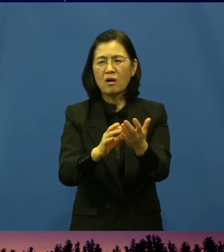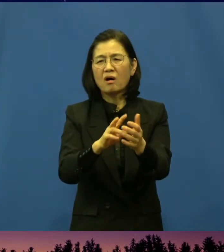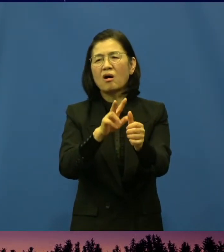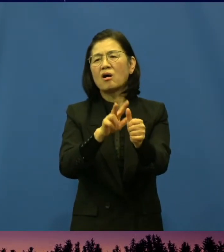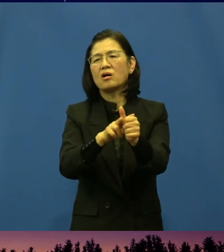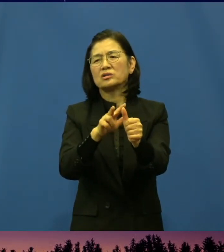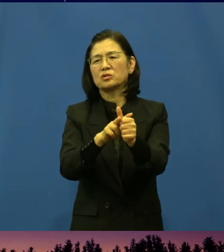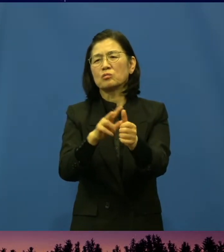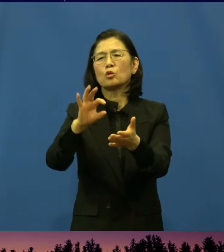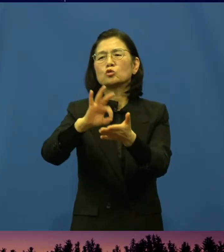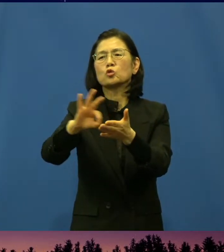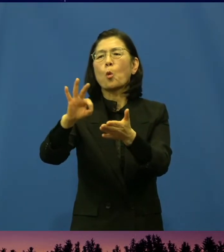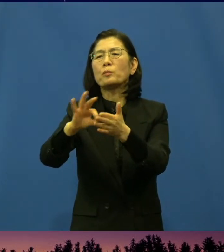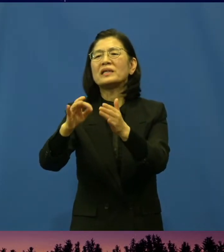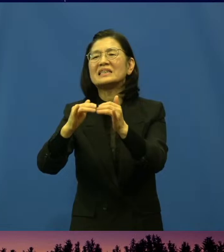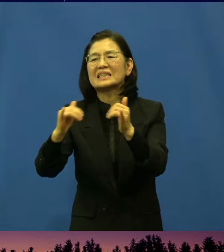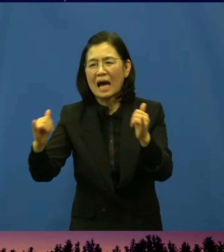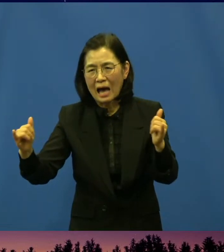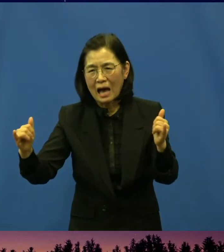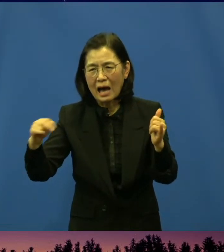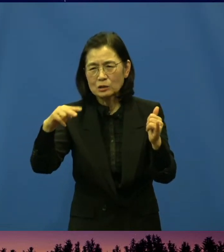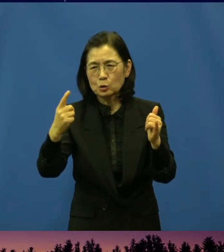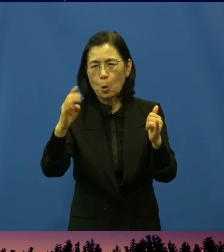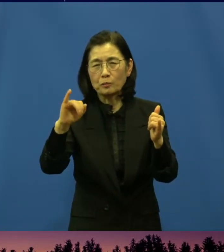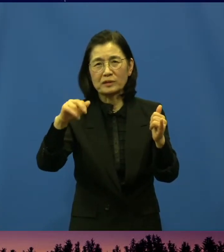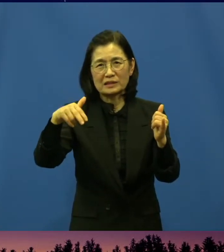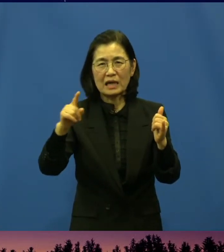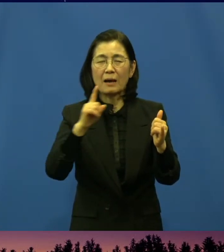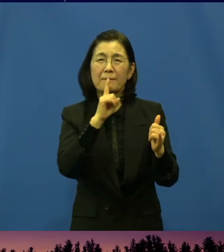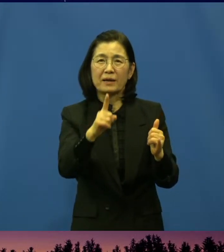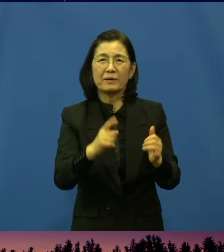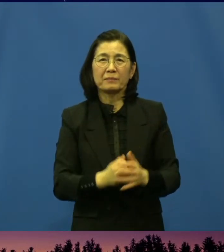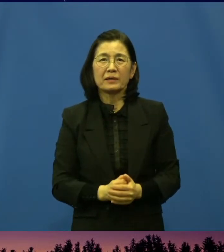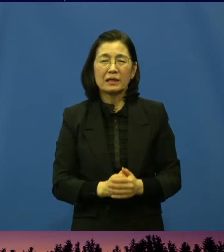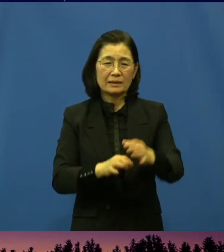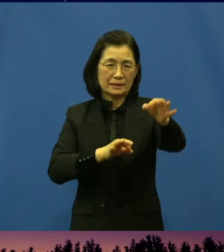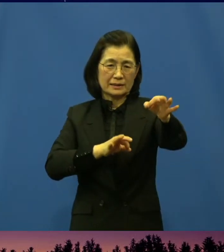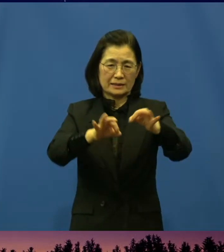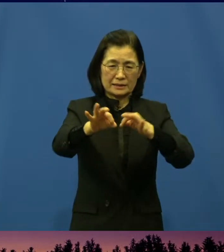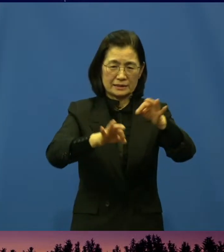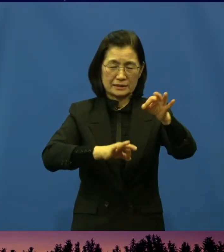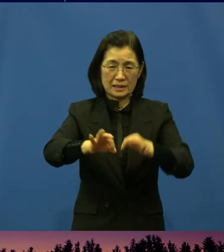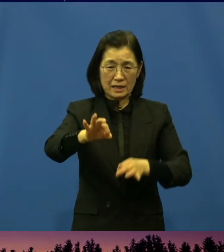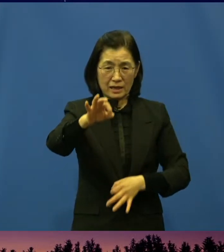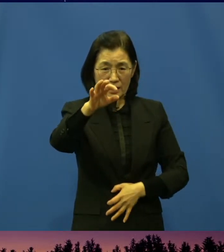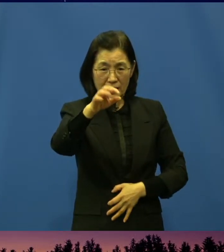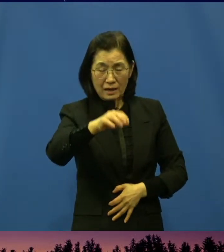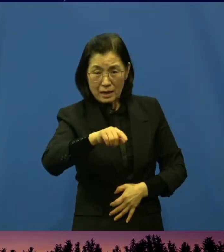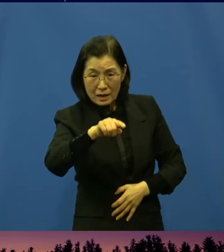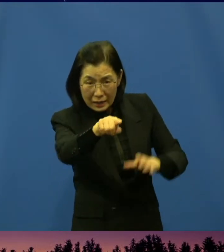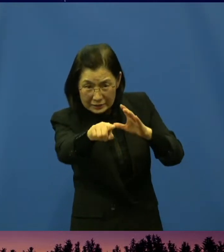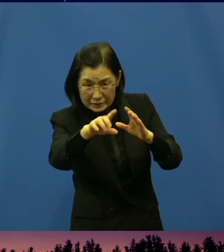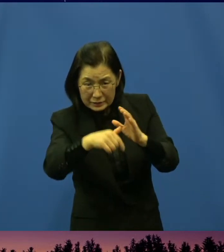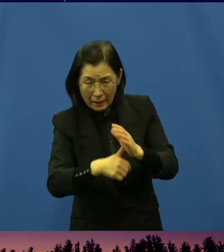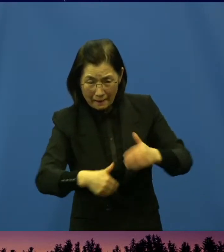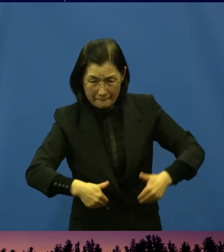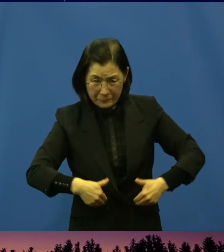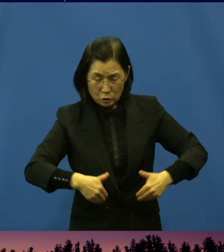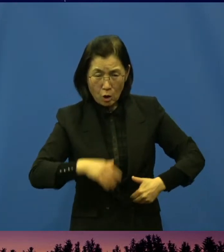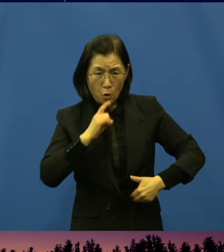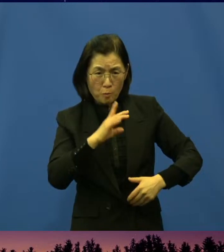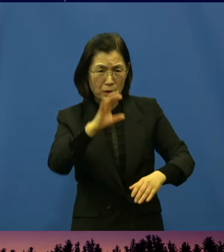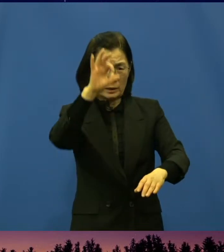정보 소비자들이에요. 여러분, 시장에 가서도 뭘 사겠다고 딱 사고 오는 게 아니고, 가면